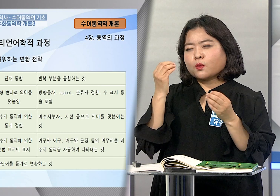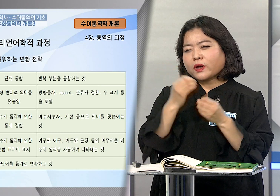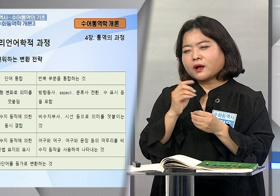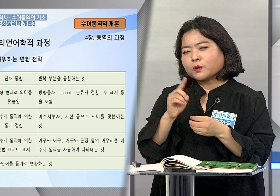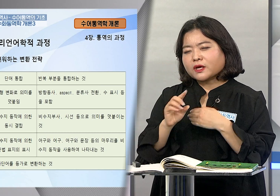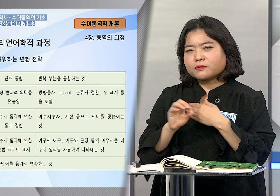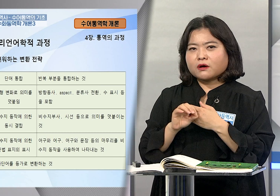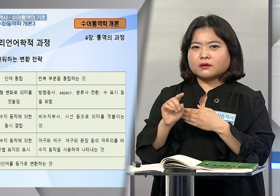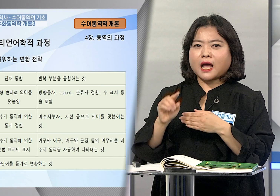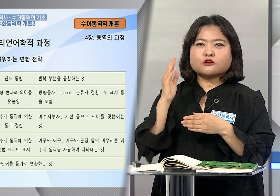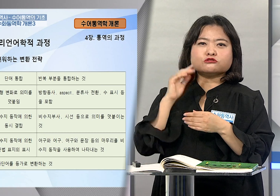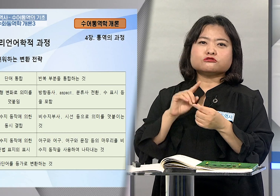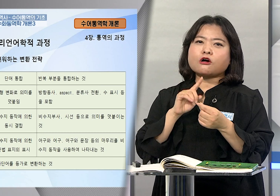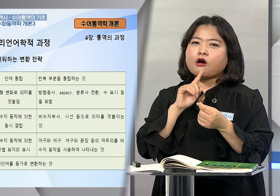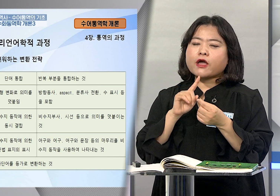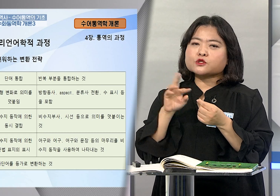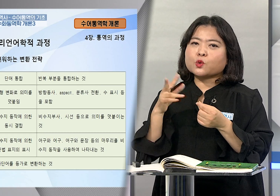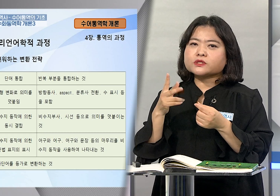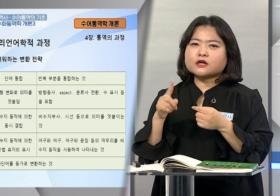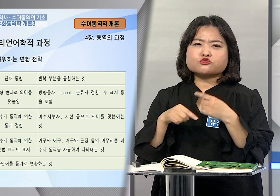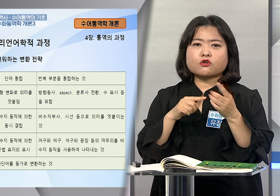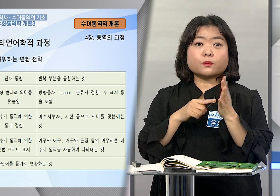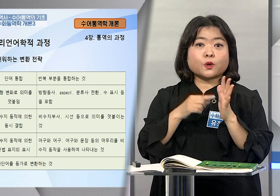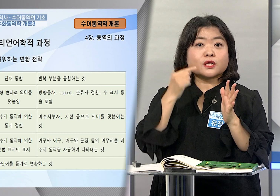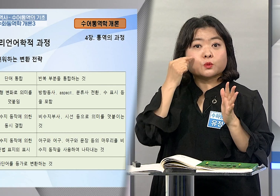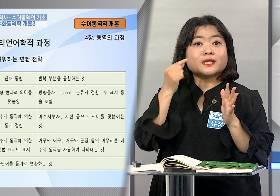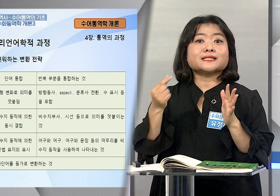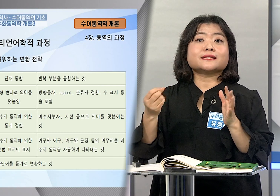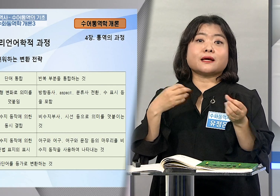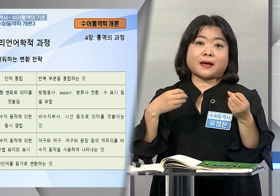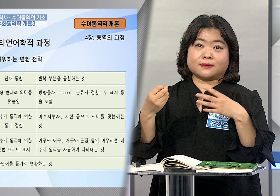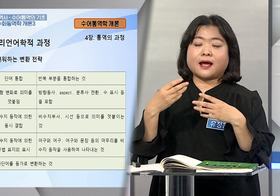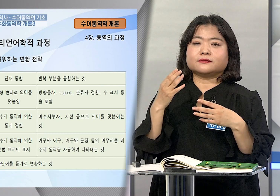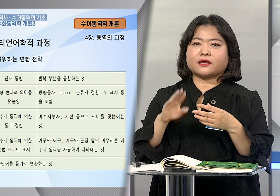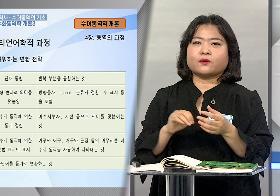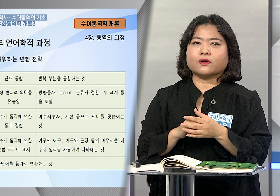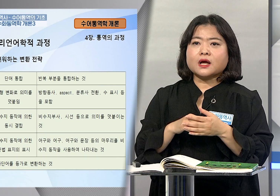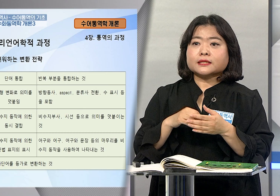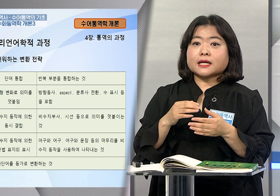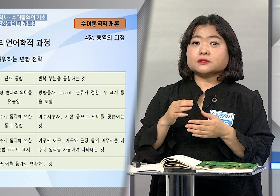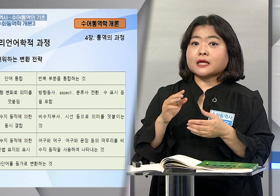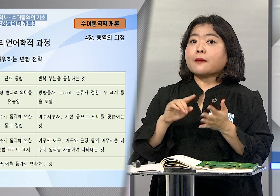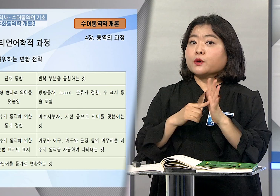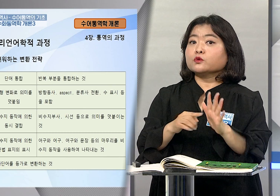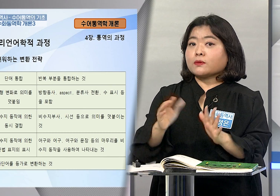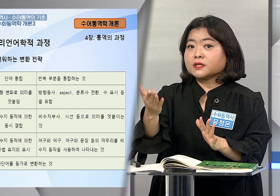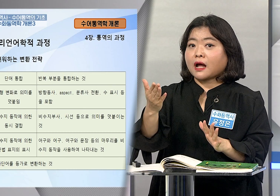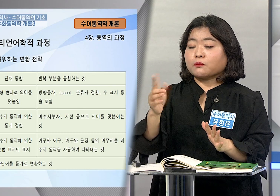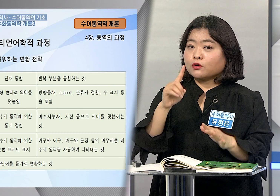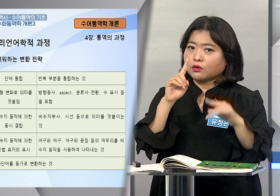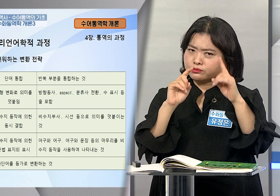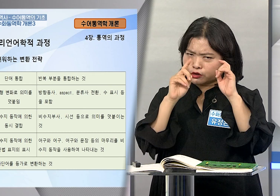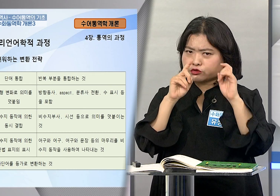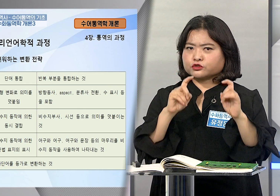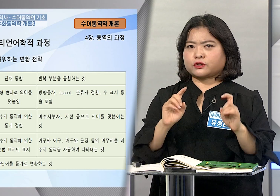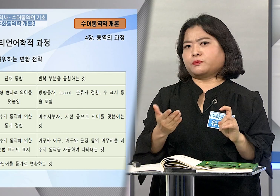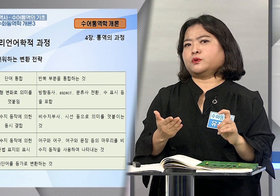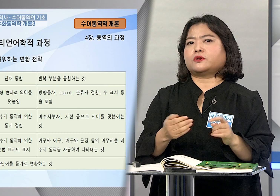오해가 뭐냐면 한국어의 조사를 수어로 표현하지 못하지 않냐 말을 하는데요. 사실 다 표현됩니다. 뭘로? 비수지로 다